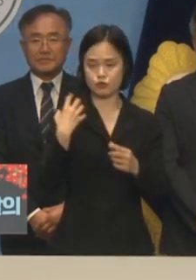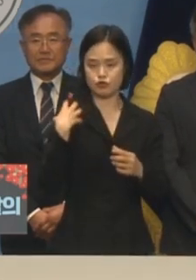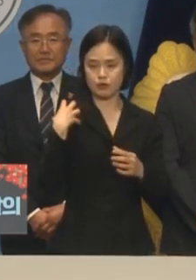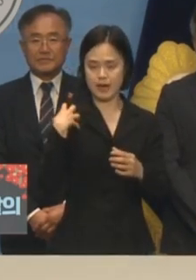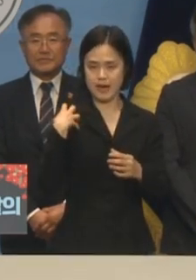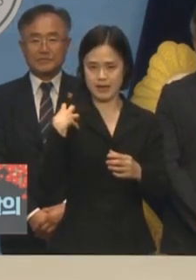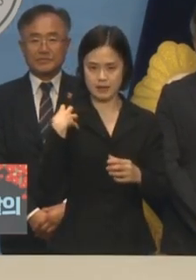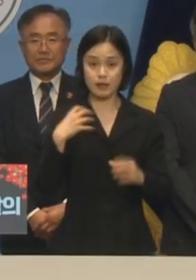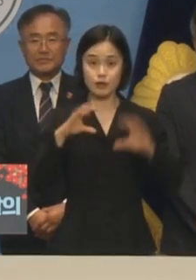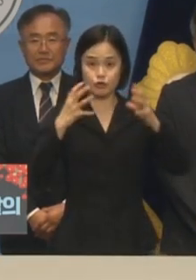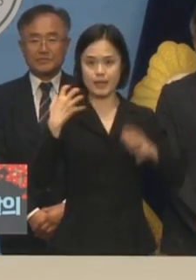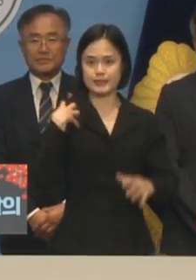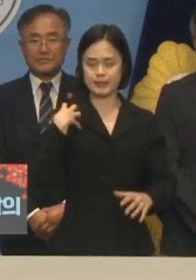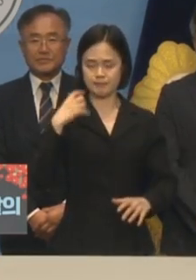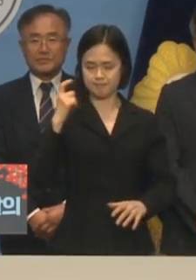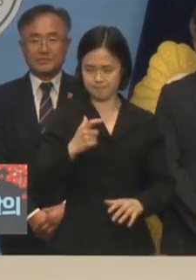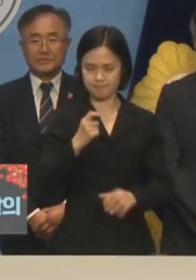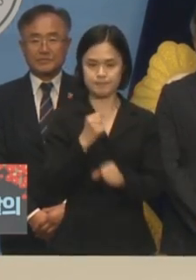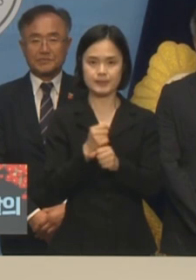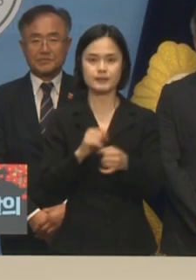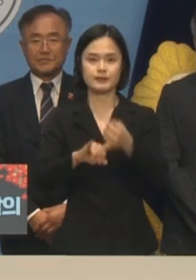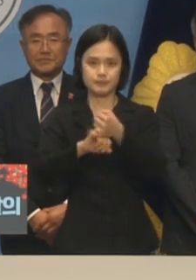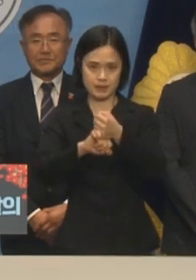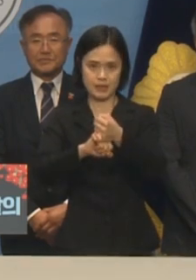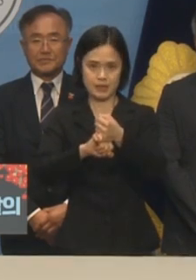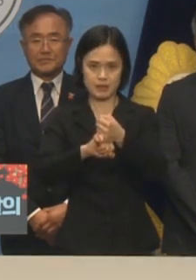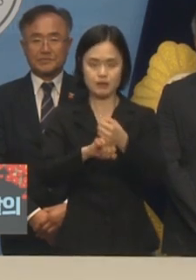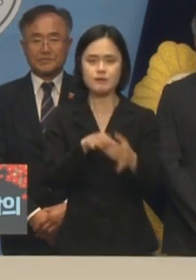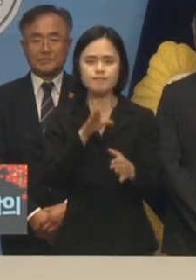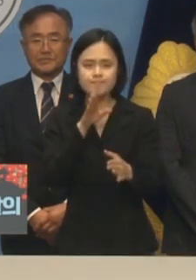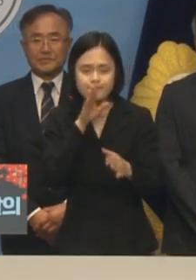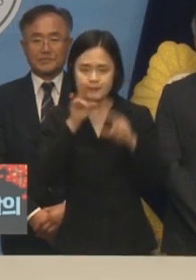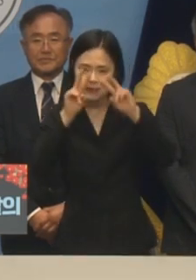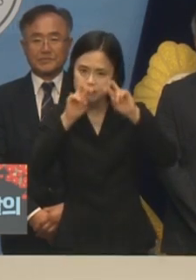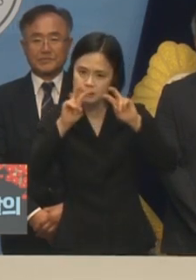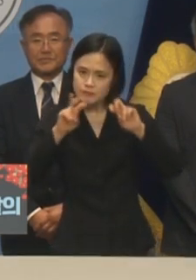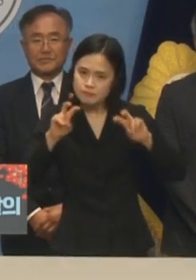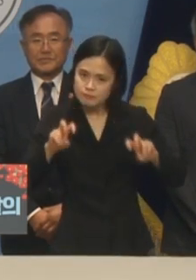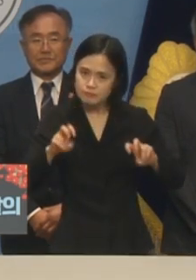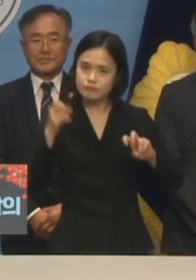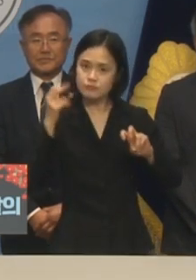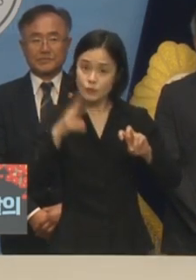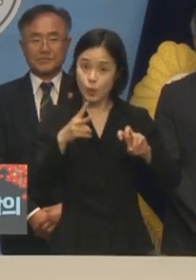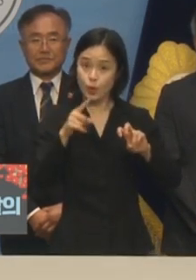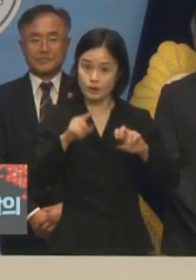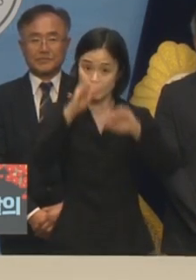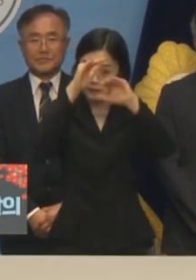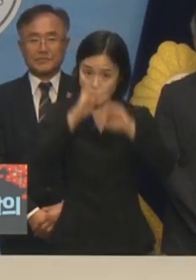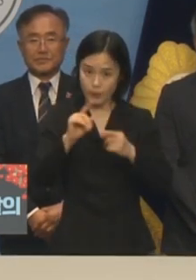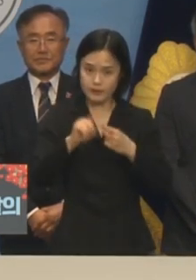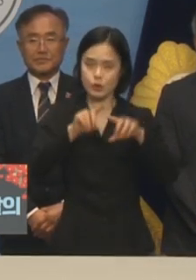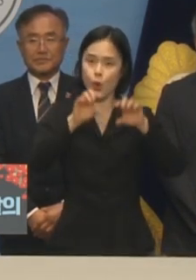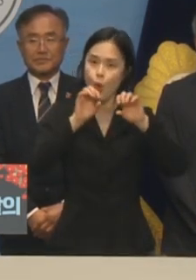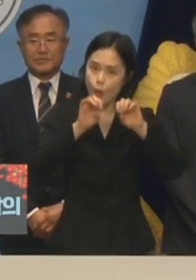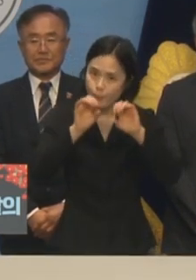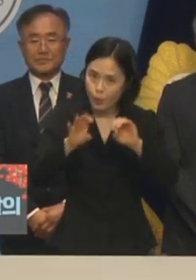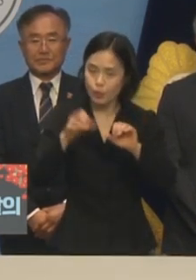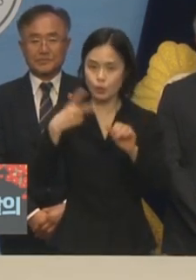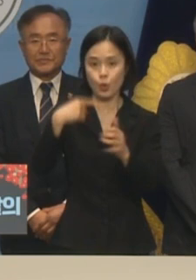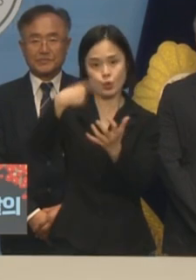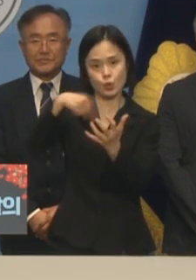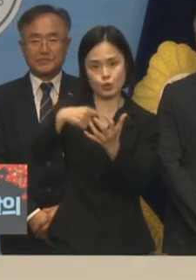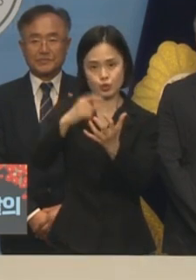사건에 대한 지속적인 진상규명과 홍보 및 교육 강화를 위해 국제사회와의